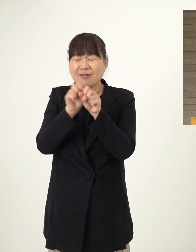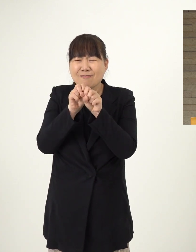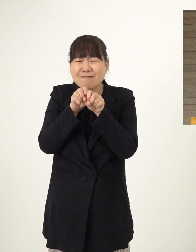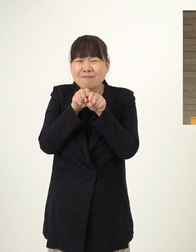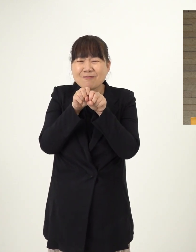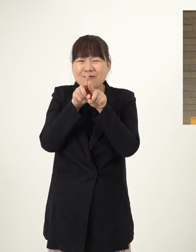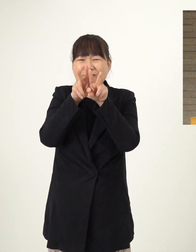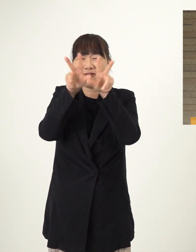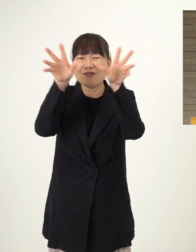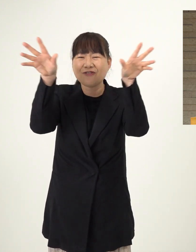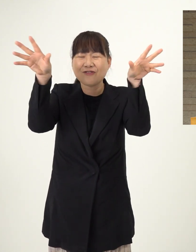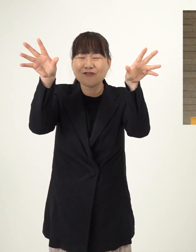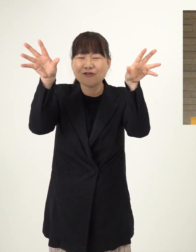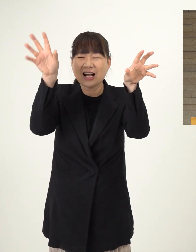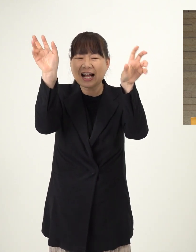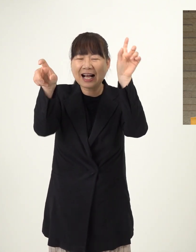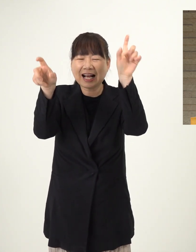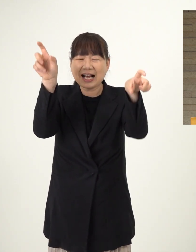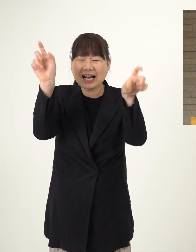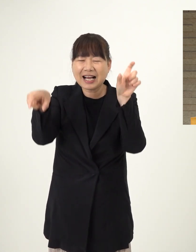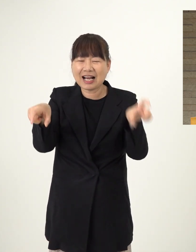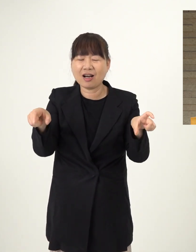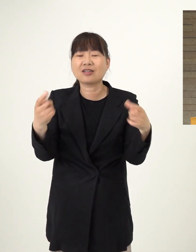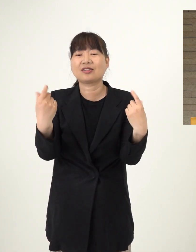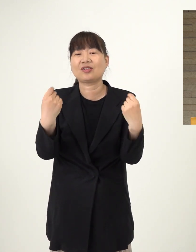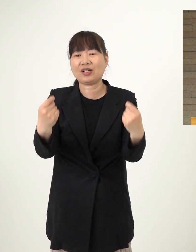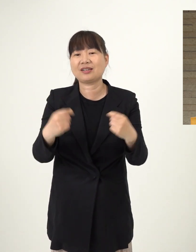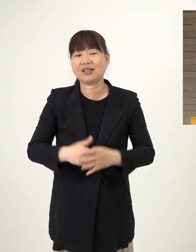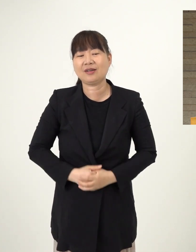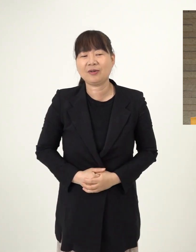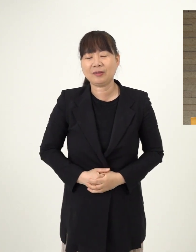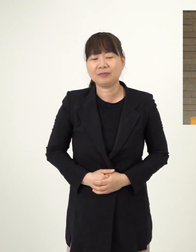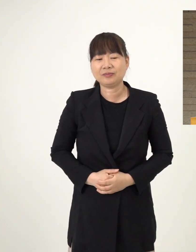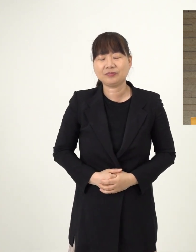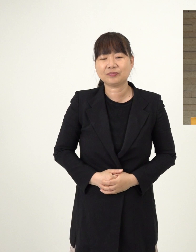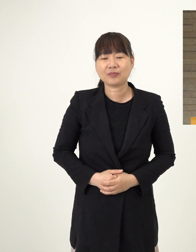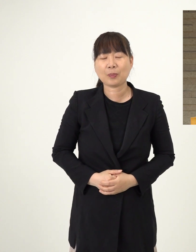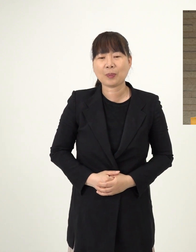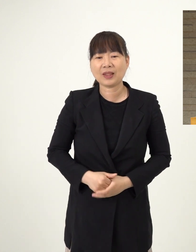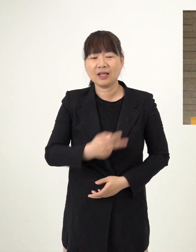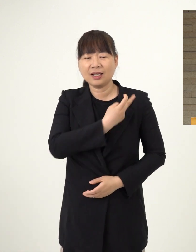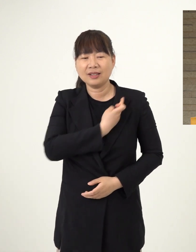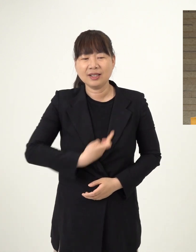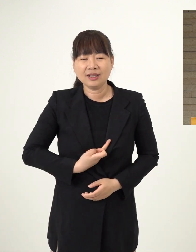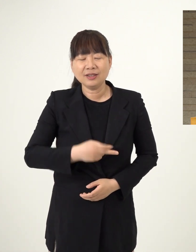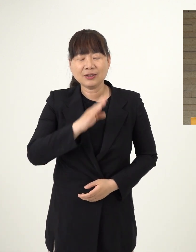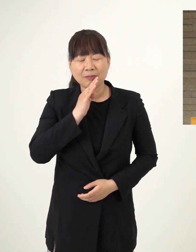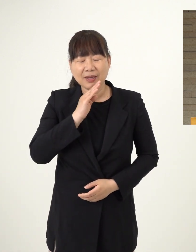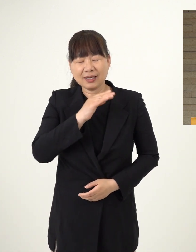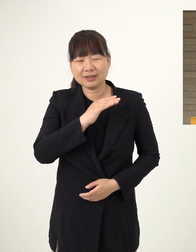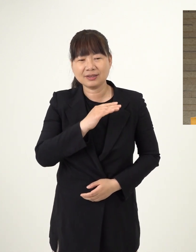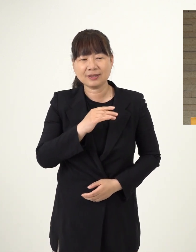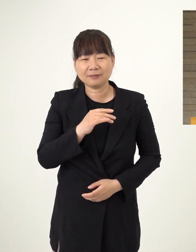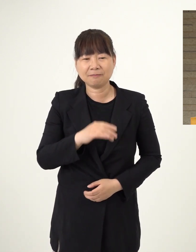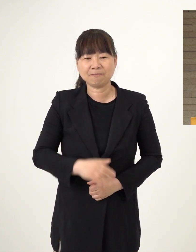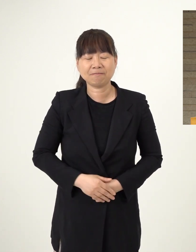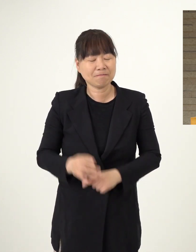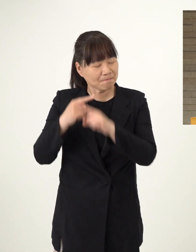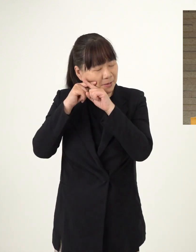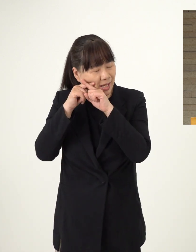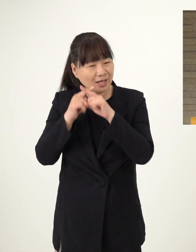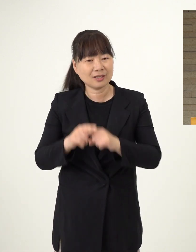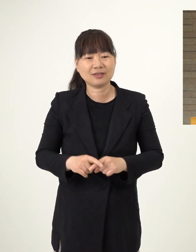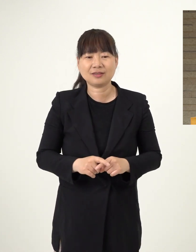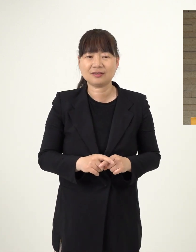제자들이 얼마나 혈서 이상의 각오를 했습니까? 얘들 다 줄을 버릴지라도 저는